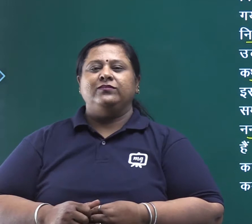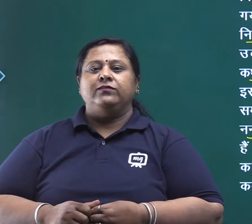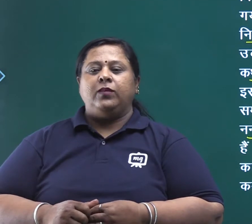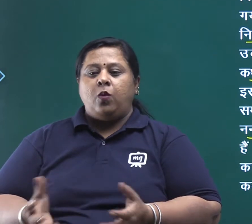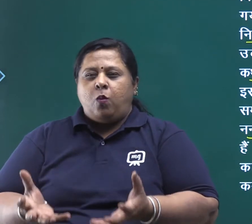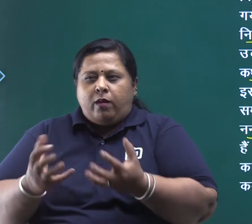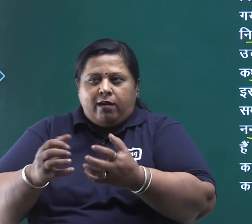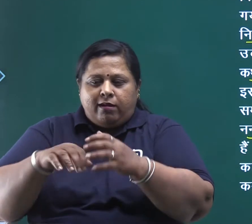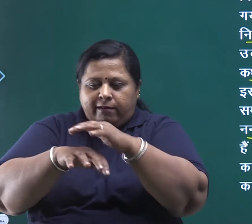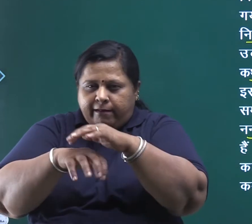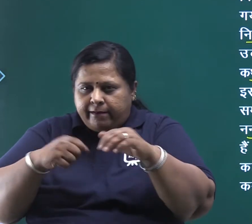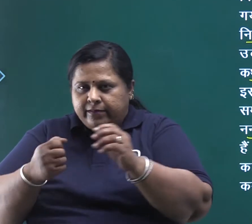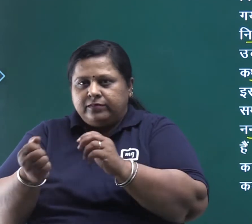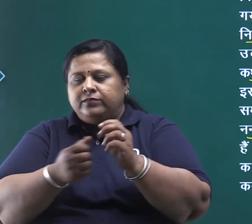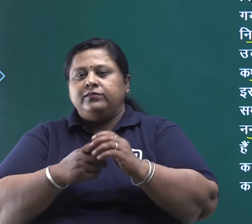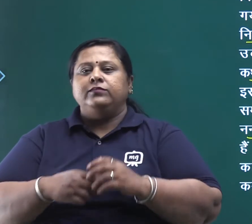उठाकर